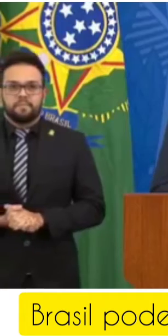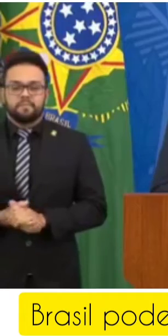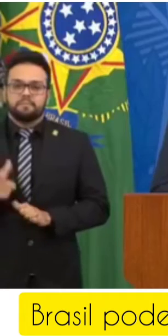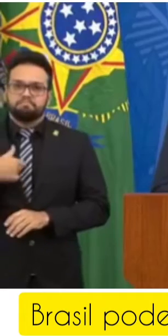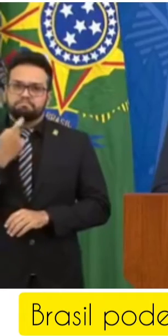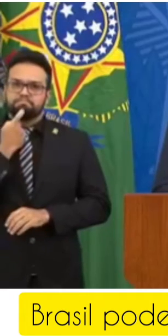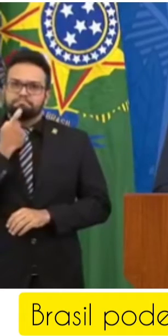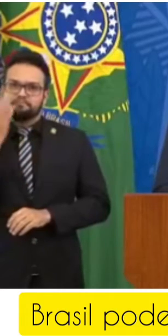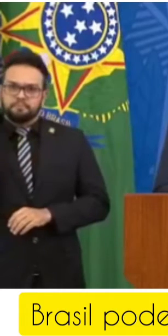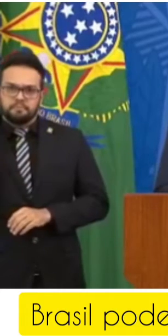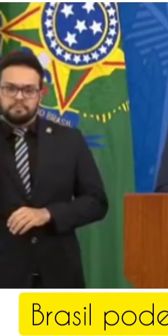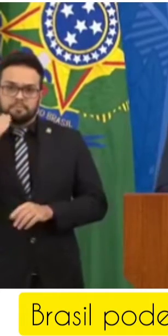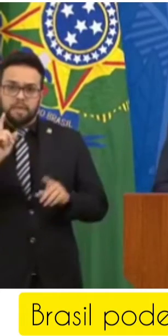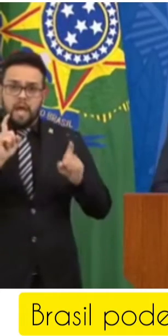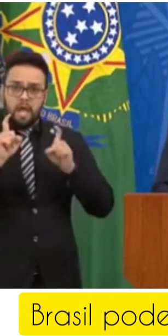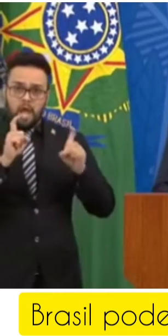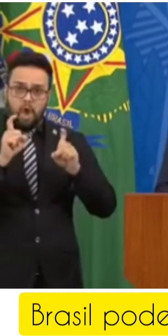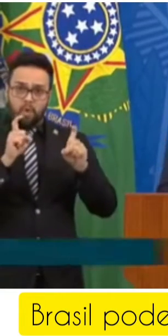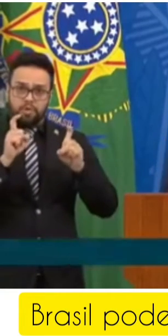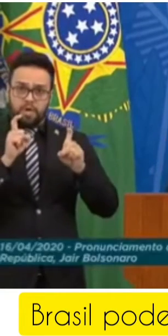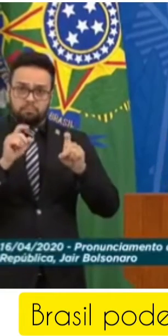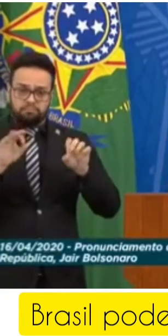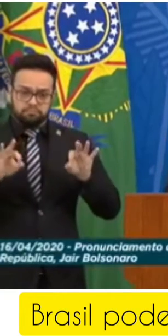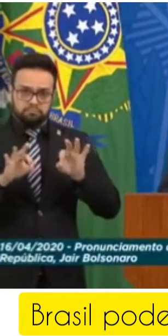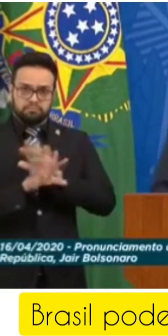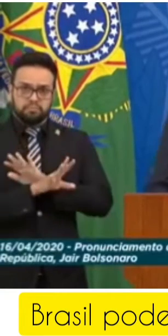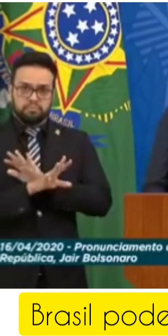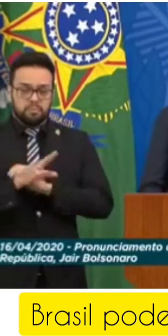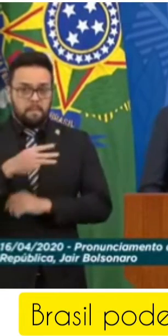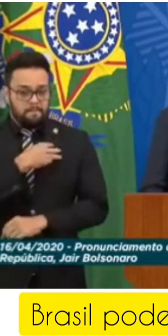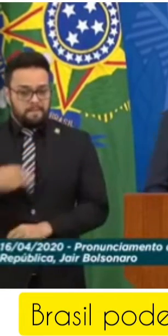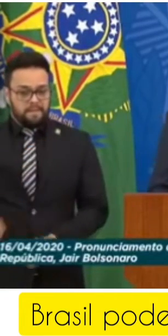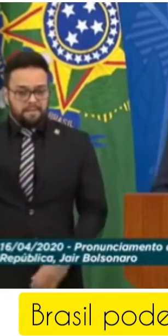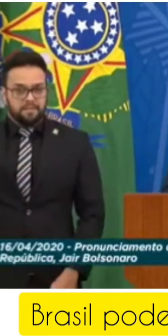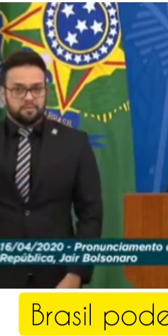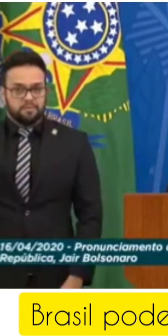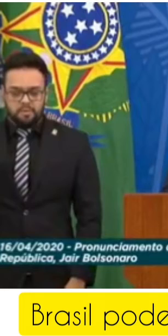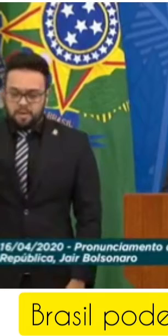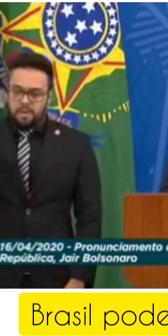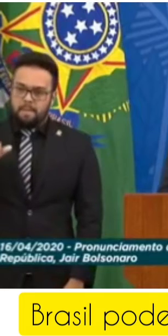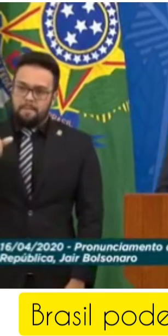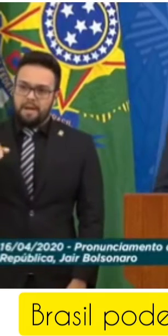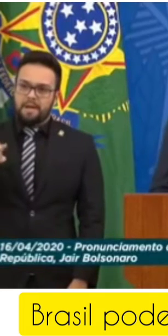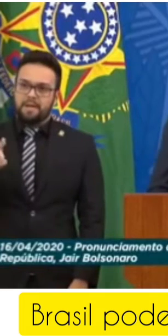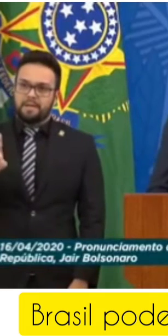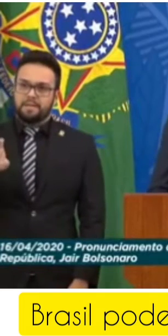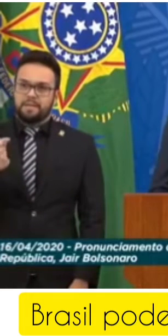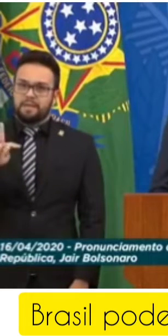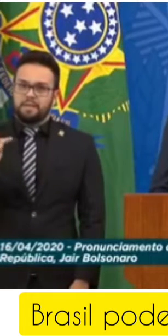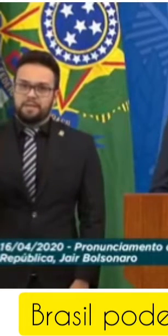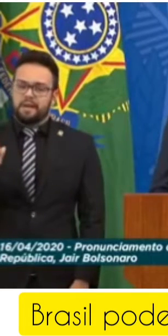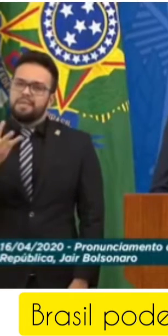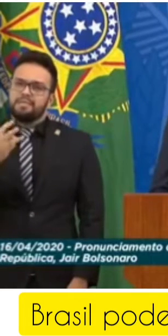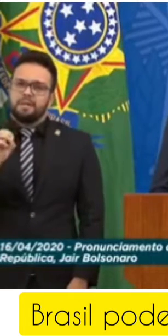Pouco terminei uma reunião com o ministro Mandetta, aproximadamente 30 minutos,